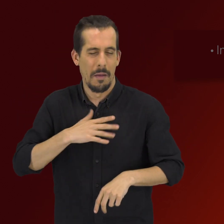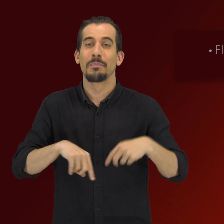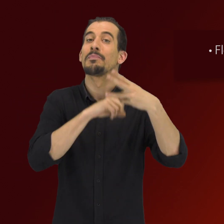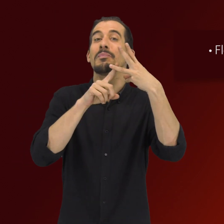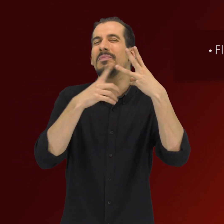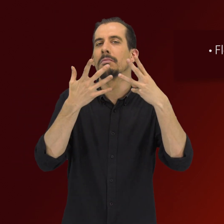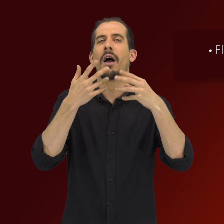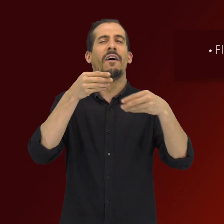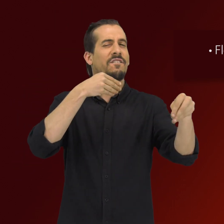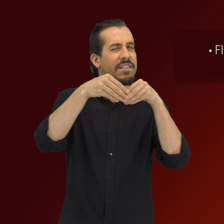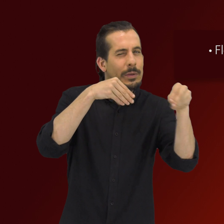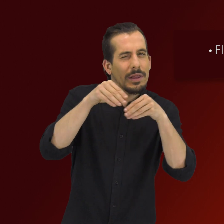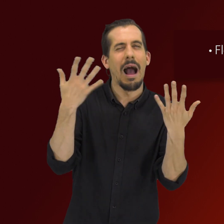flexibilidad más innovación,